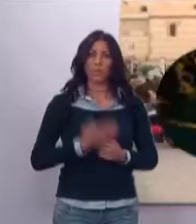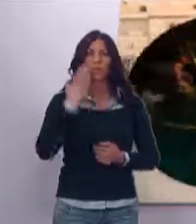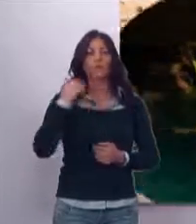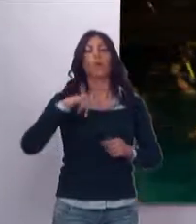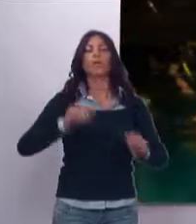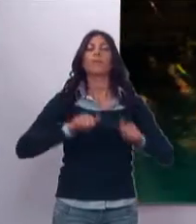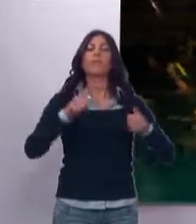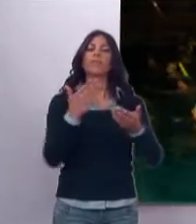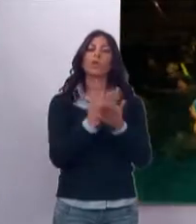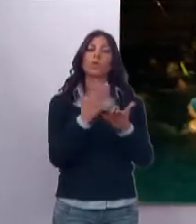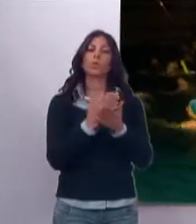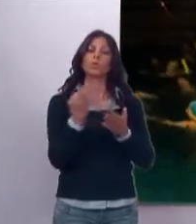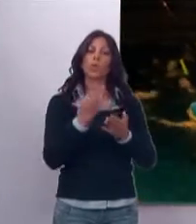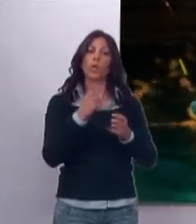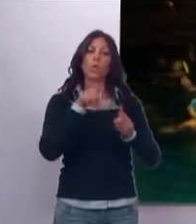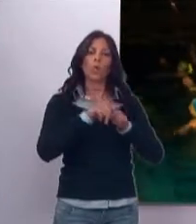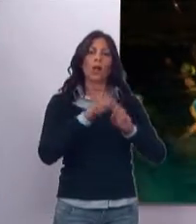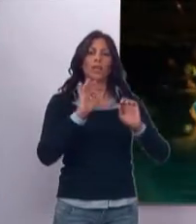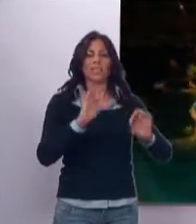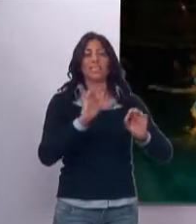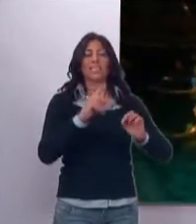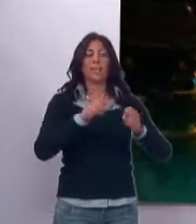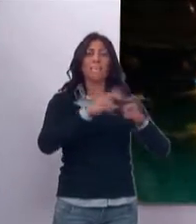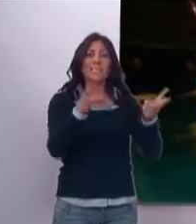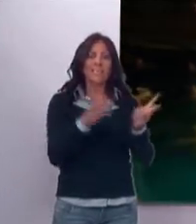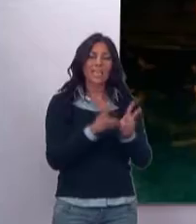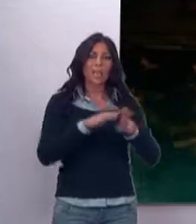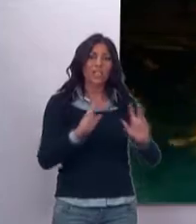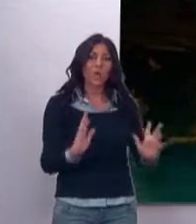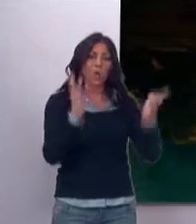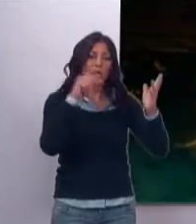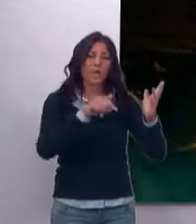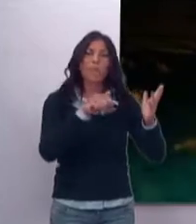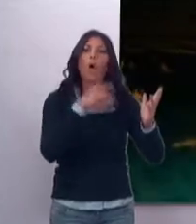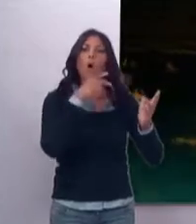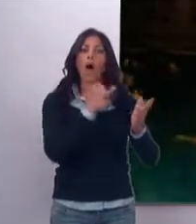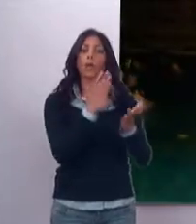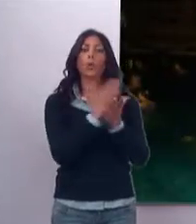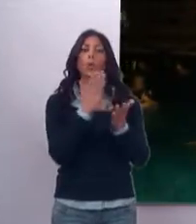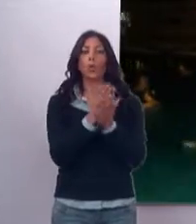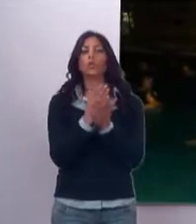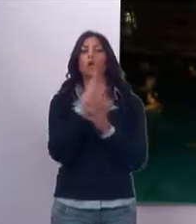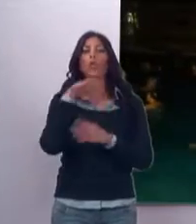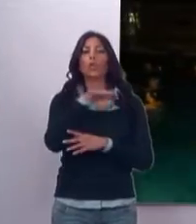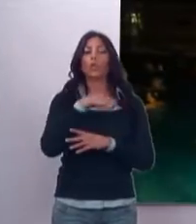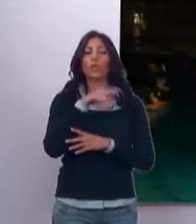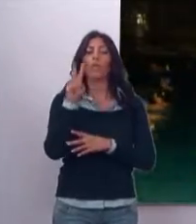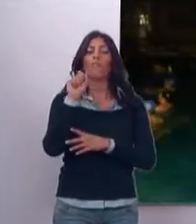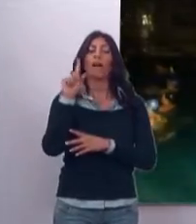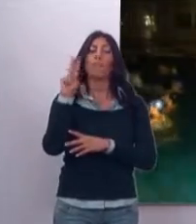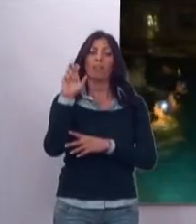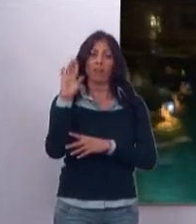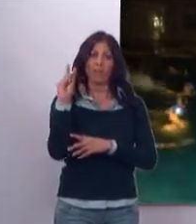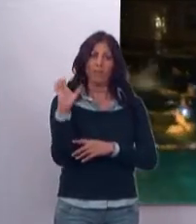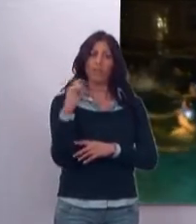En el día de hoy ha comenzado el curso Socorrismo en Piscina que imparte el Centro de Estudio Valverde y en el que